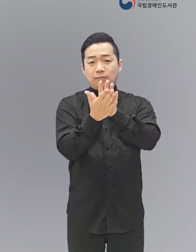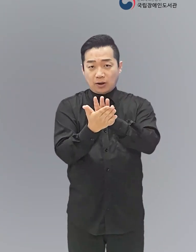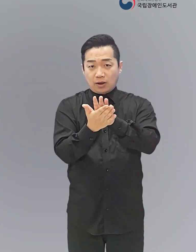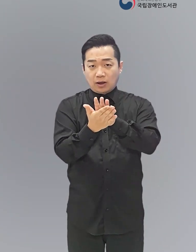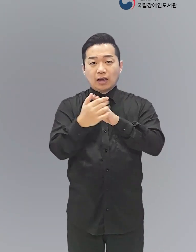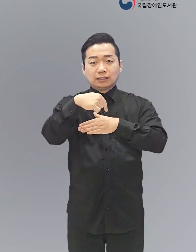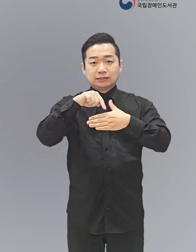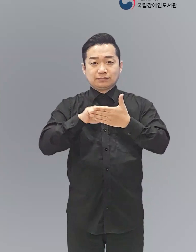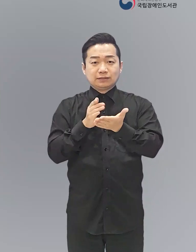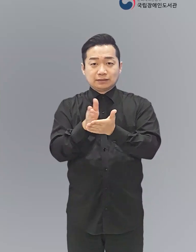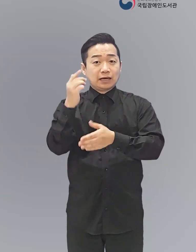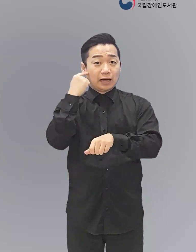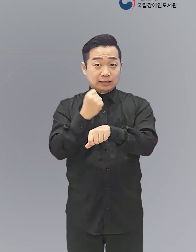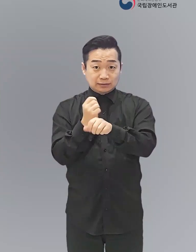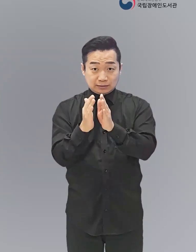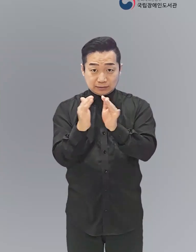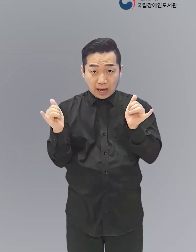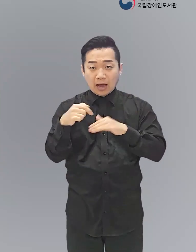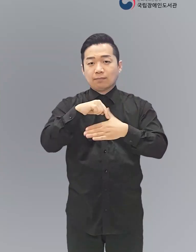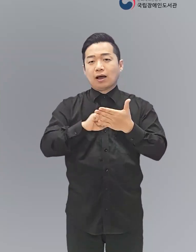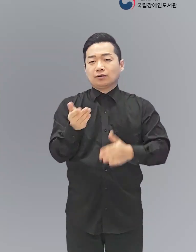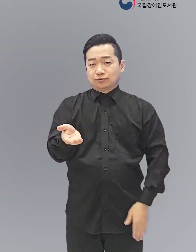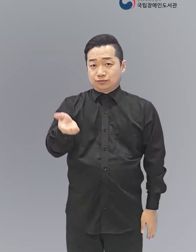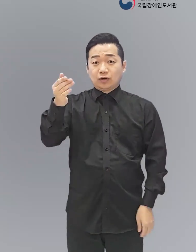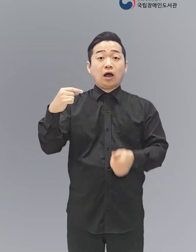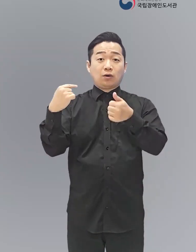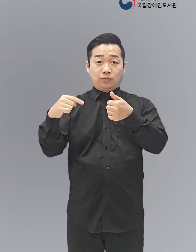변화시킨 심리학자의 마음 성장 수업.